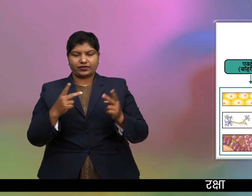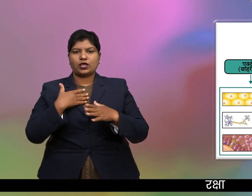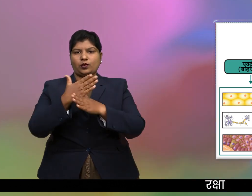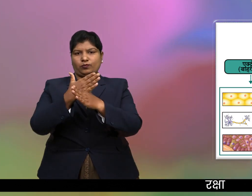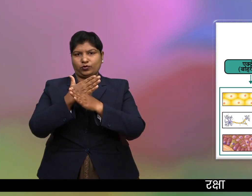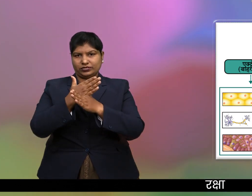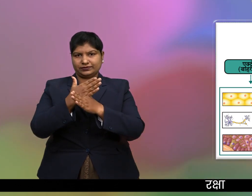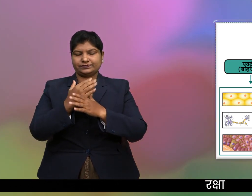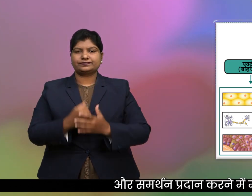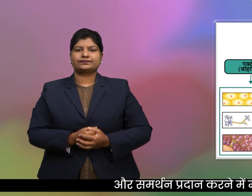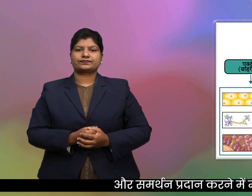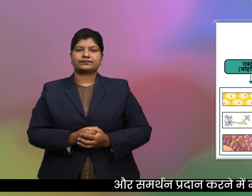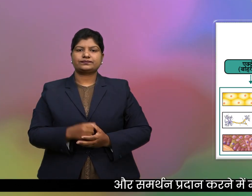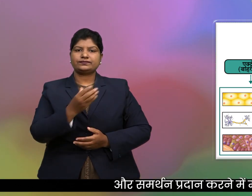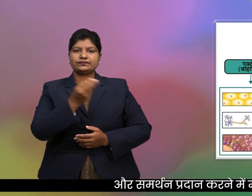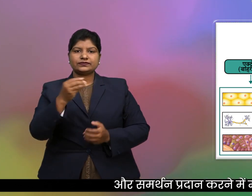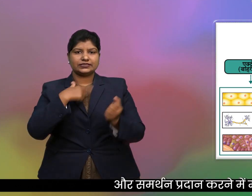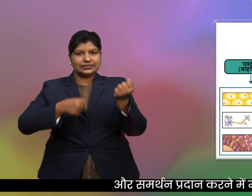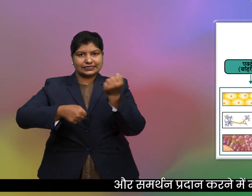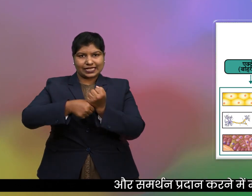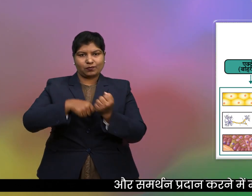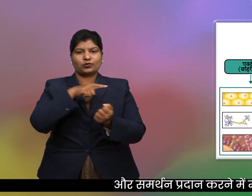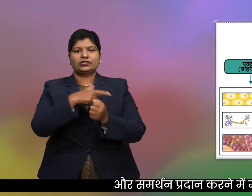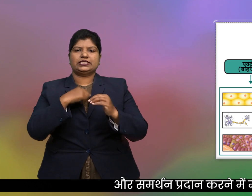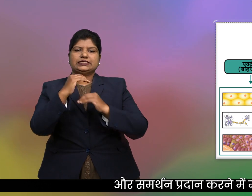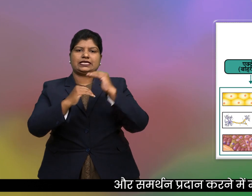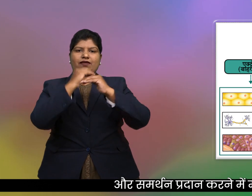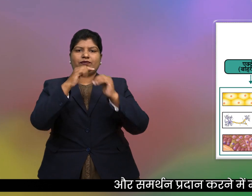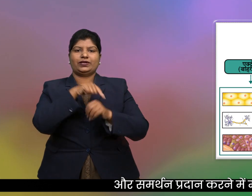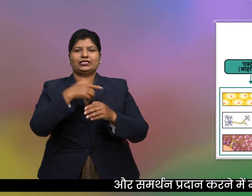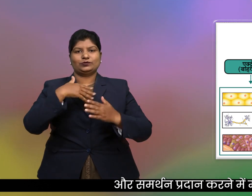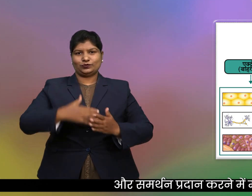रक्षा और समर्थन